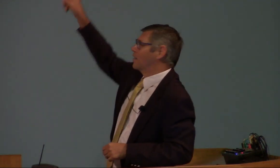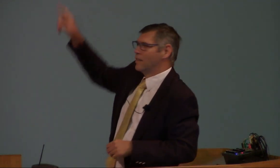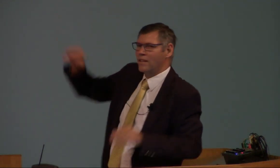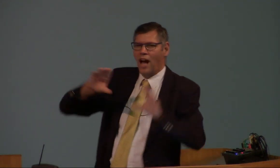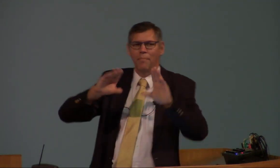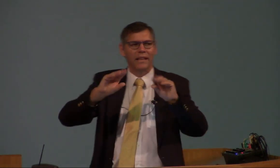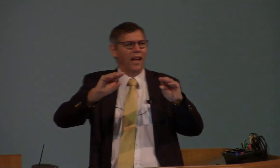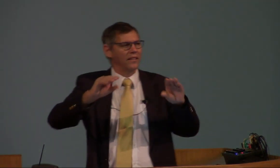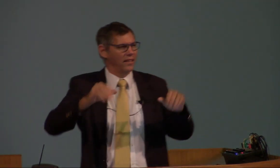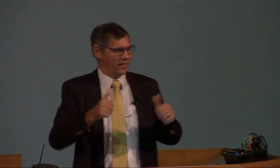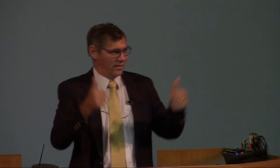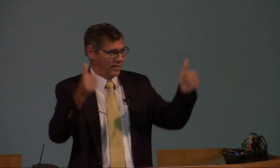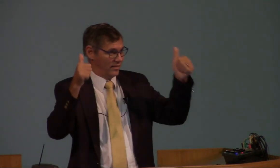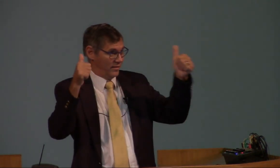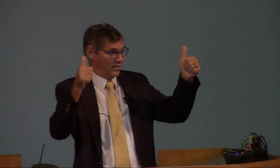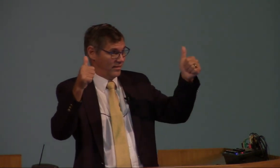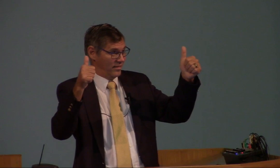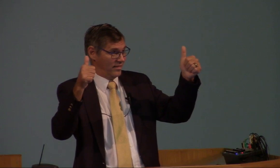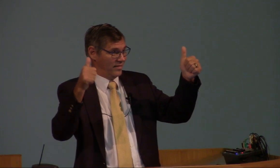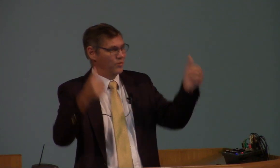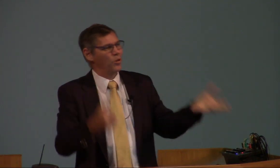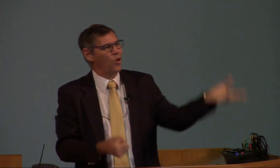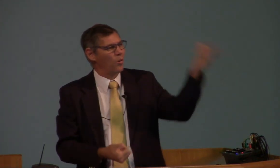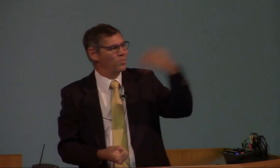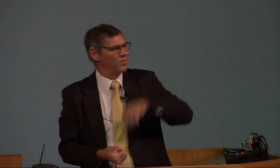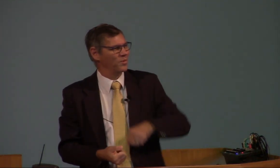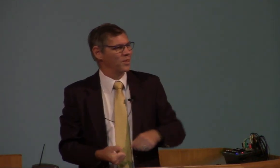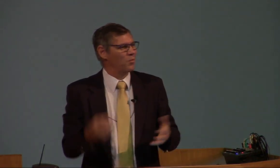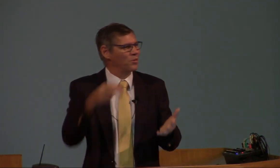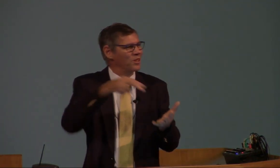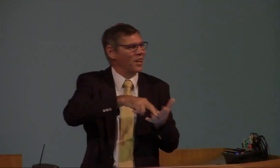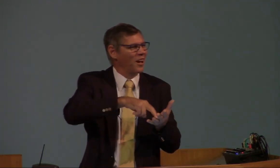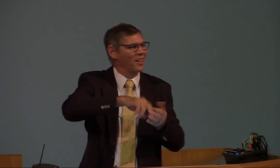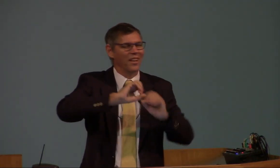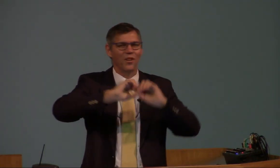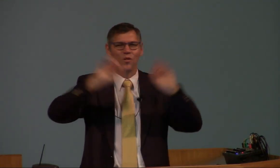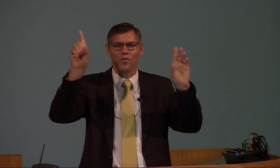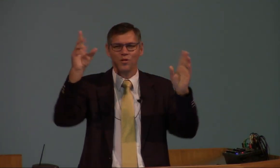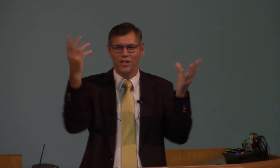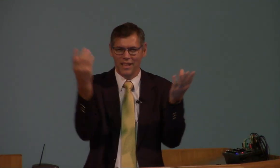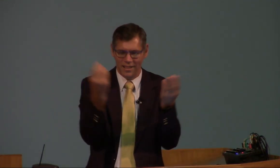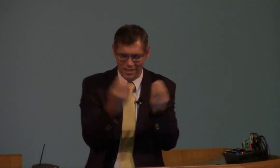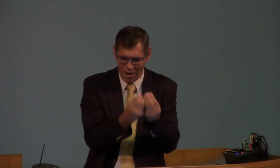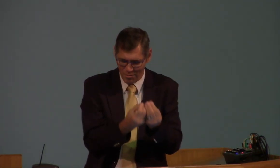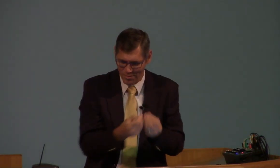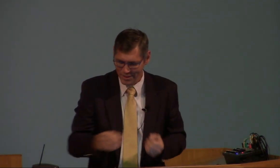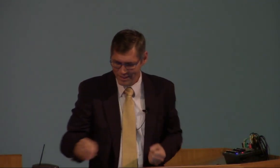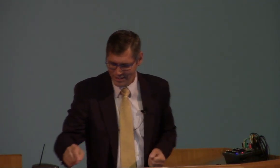daai matrasie. So kom ons staan, dan loof ons die Here saam.